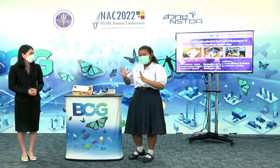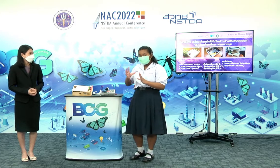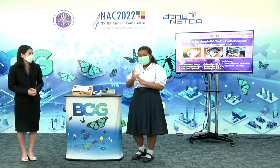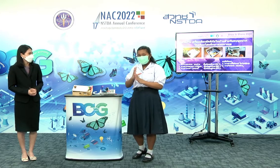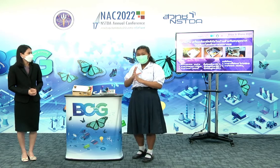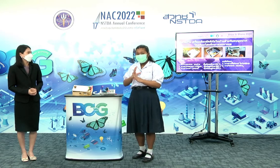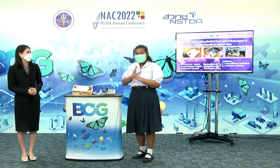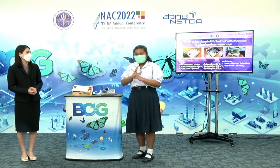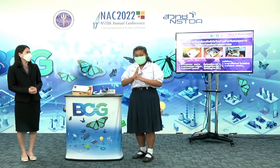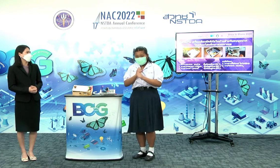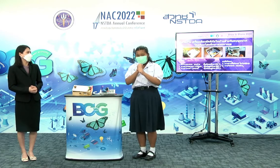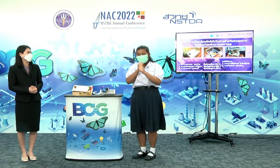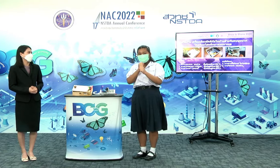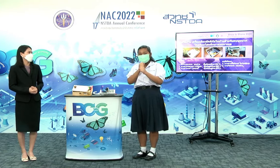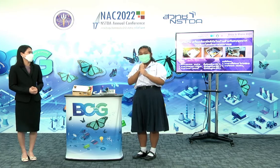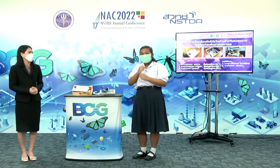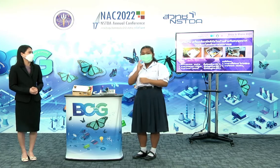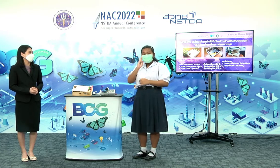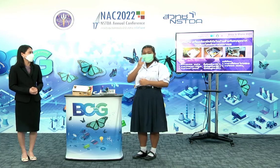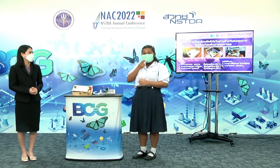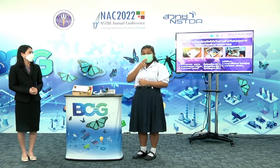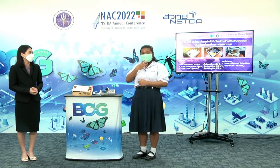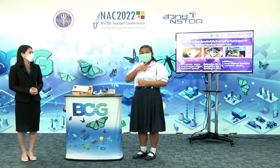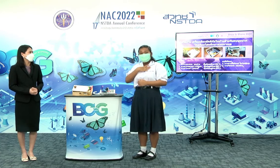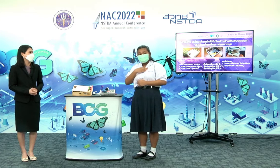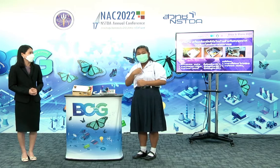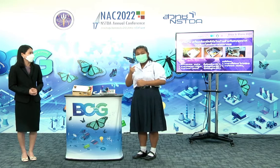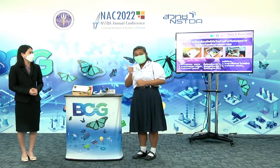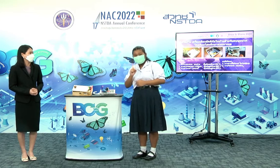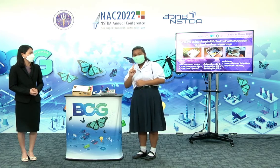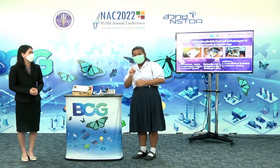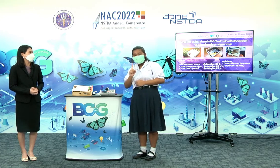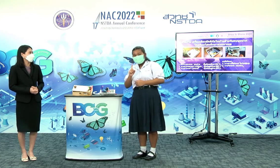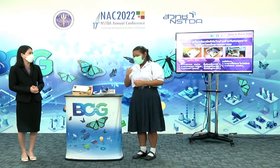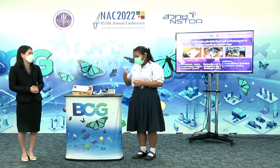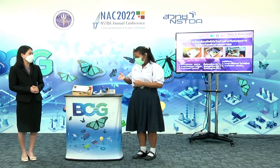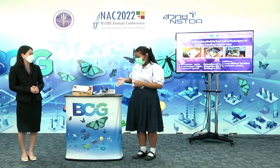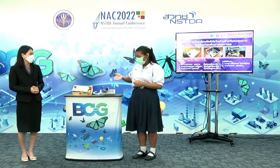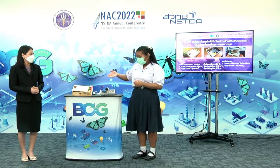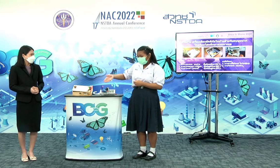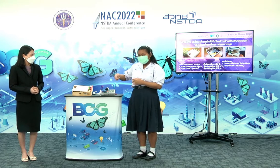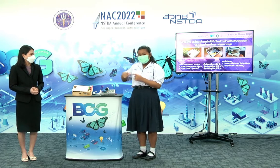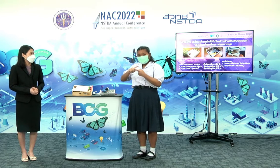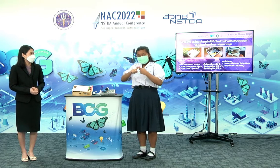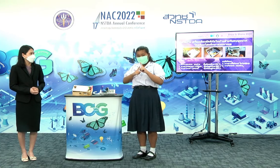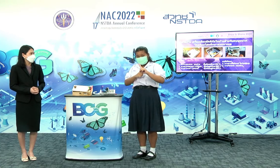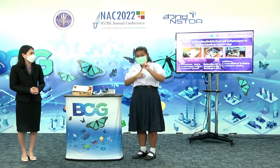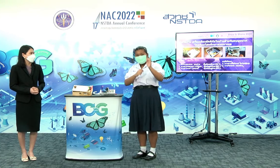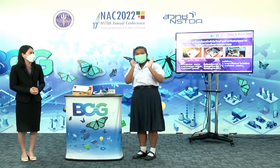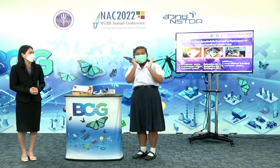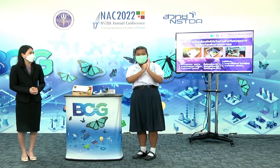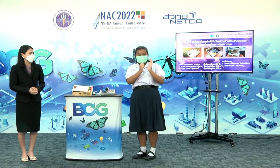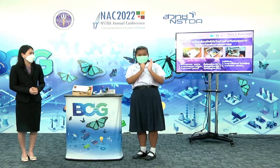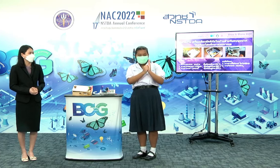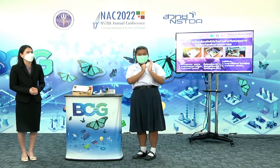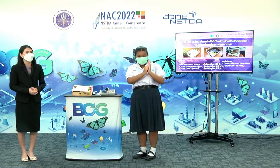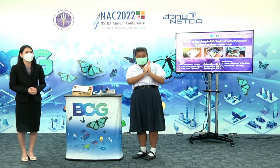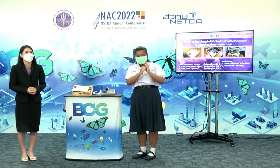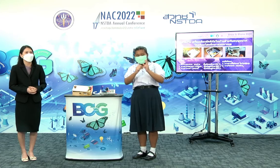ก็ทั้งหมดนี้ก็จะเป็นผลงานที่พวกเราคนหูหนวกเนี่ยก็ได้ดีความรู้สึกว่าประทับใจที่ได้ทำ